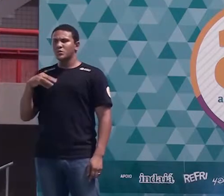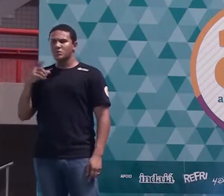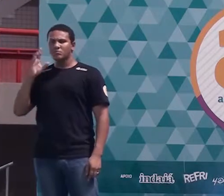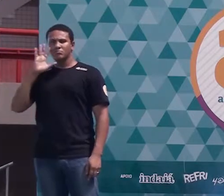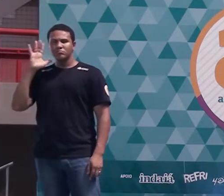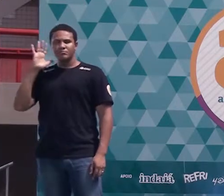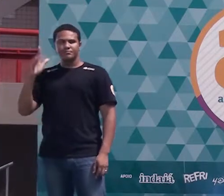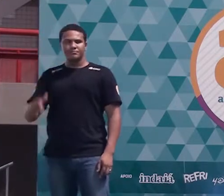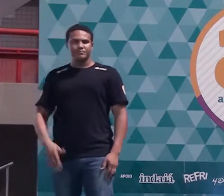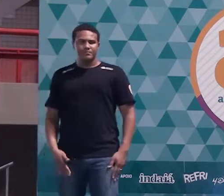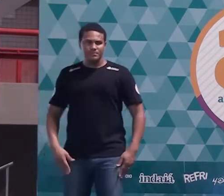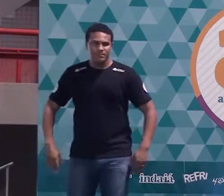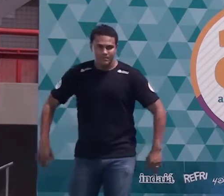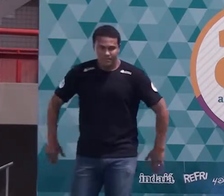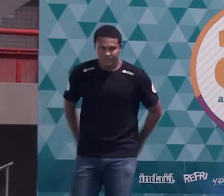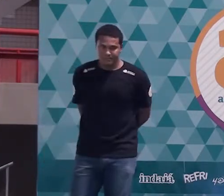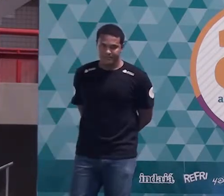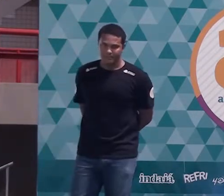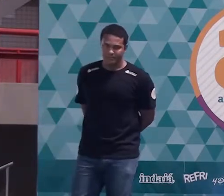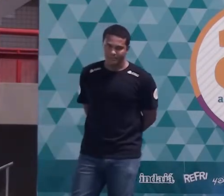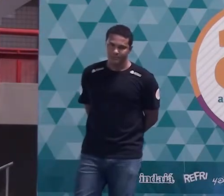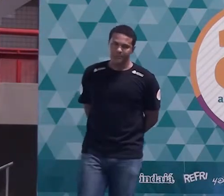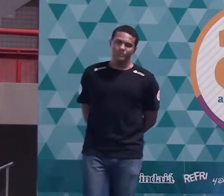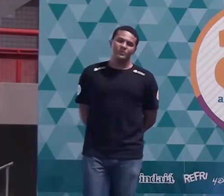do de nessas frases.